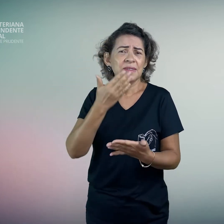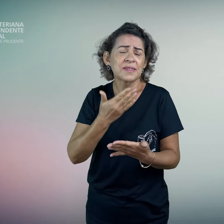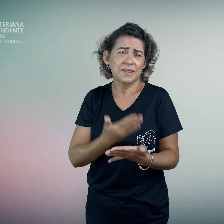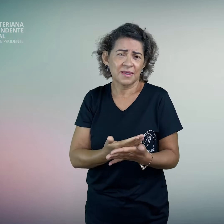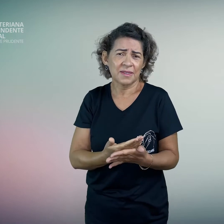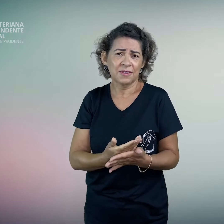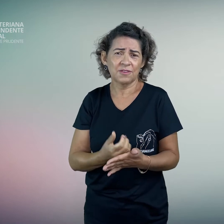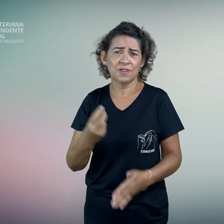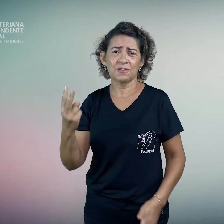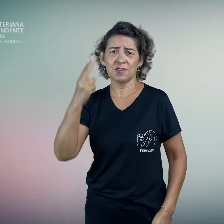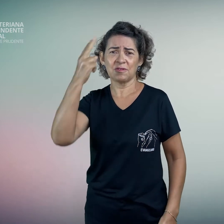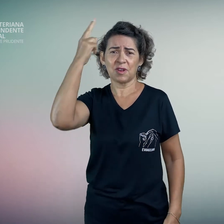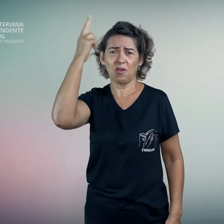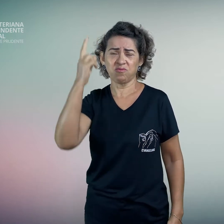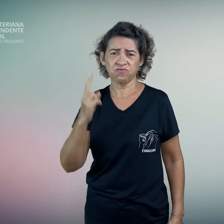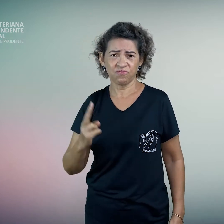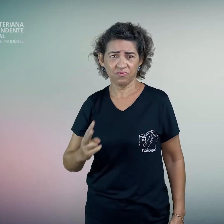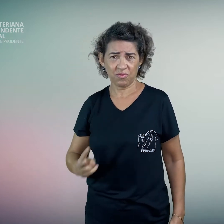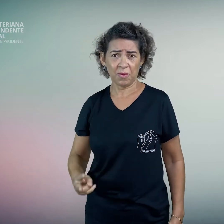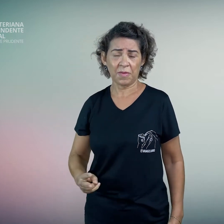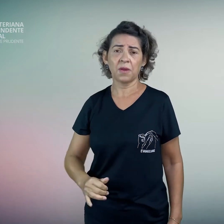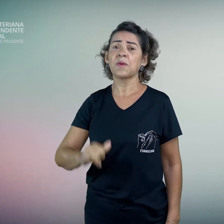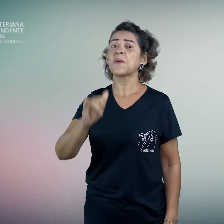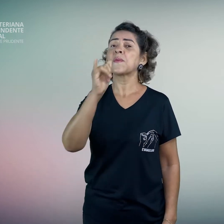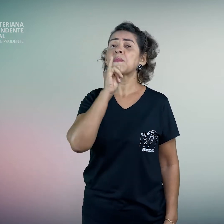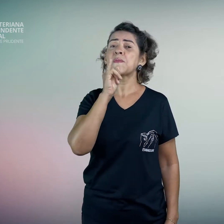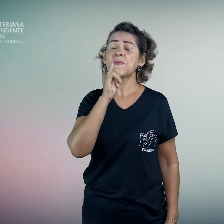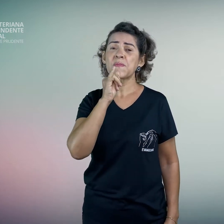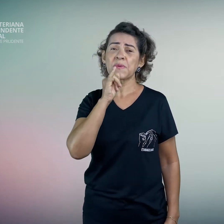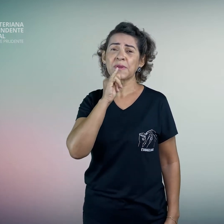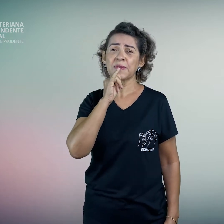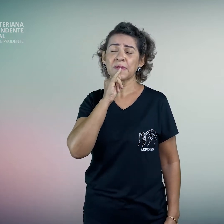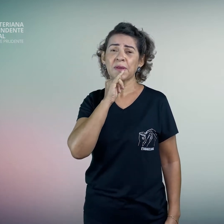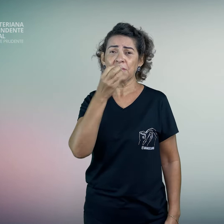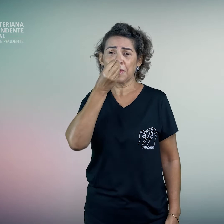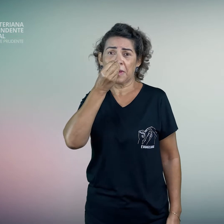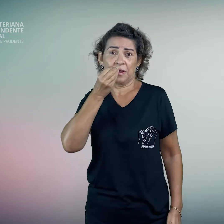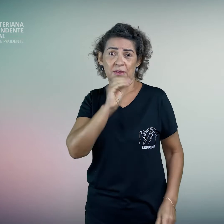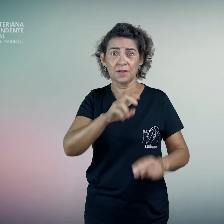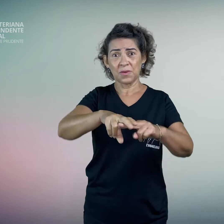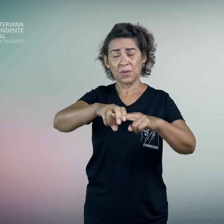Exemplos dessas mentiras acontecem através do racismo e de outras